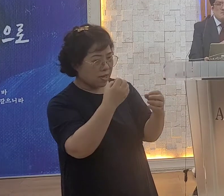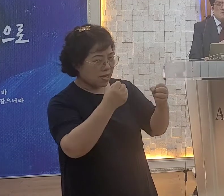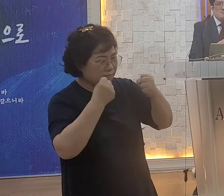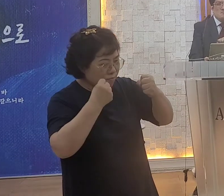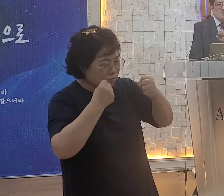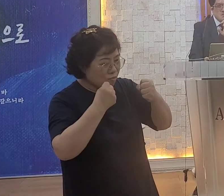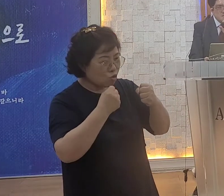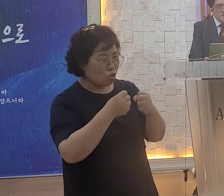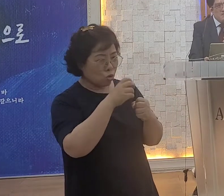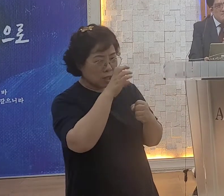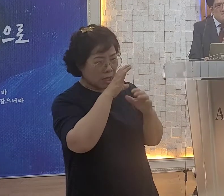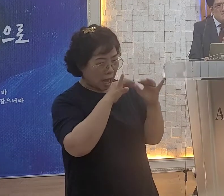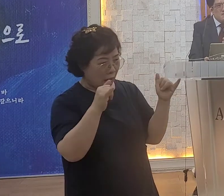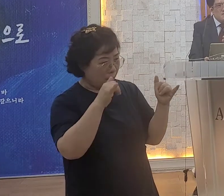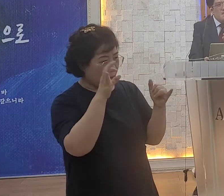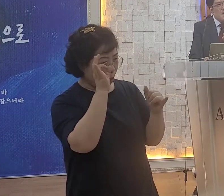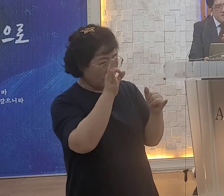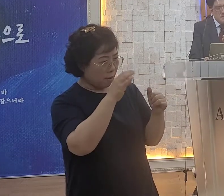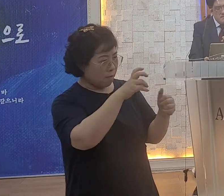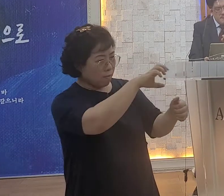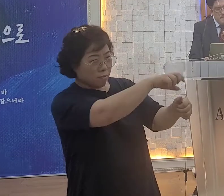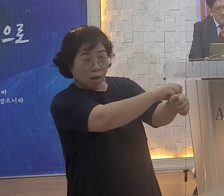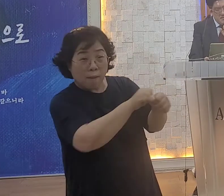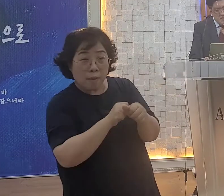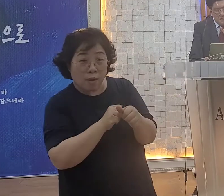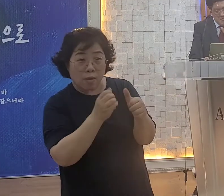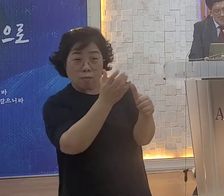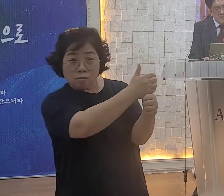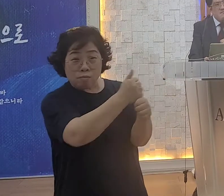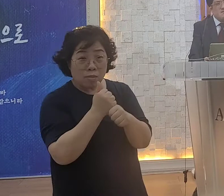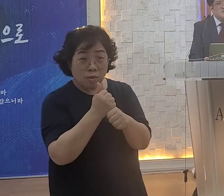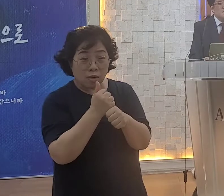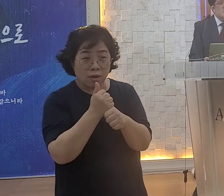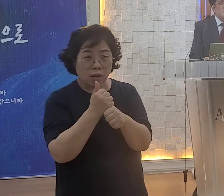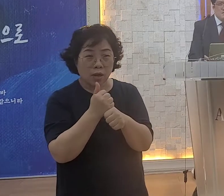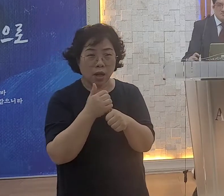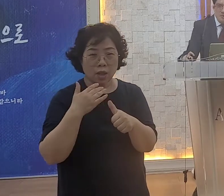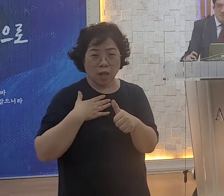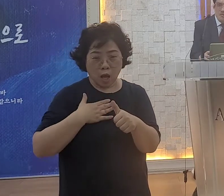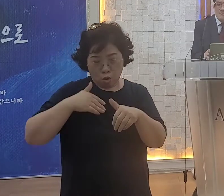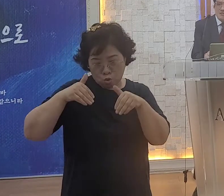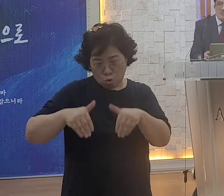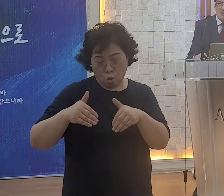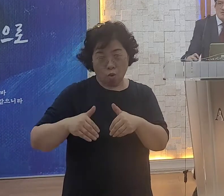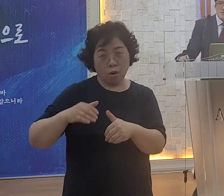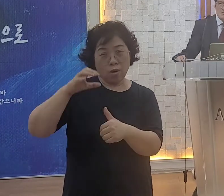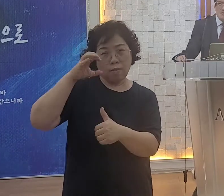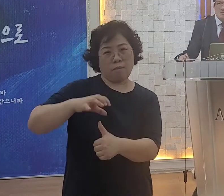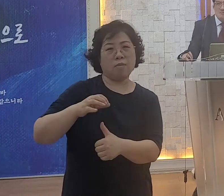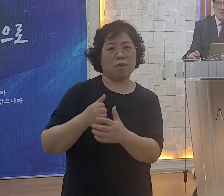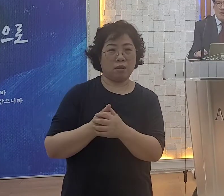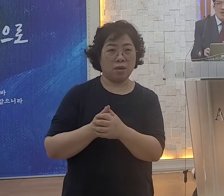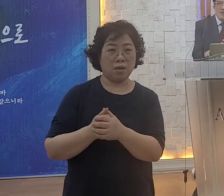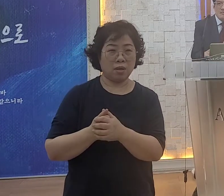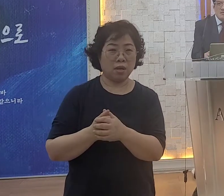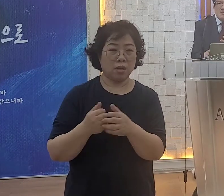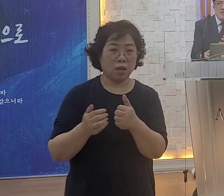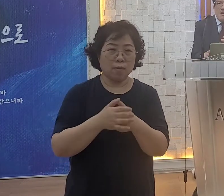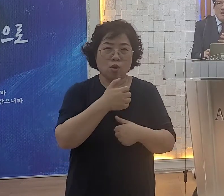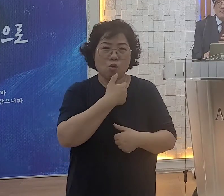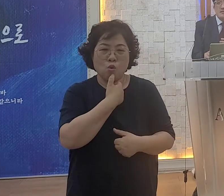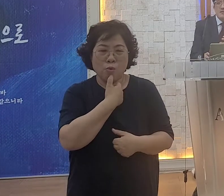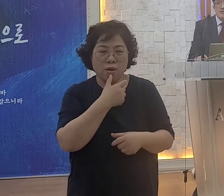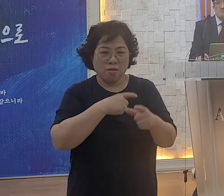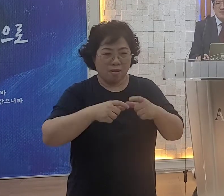똑똑하고 또 쓸만하고 건강한 그런 사람들을 잡아와서 노예로 삼았어요. 그래서 이 로마가